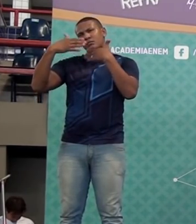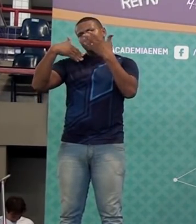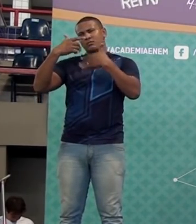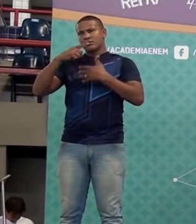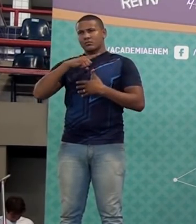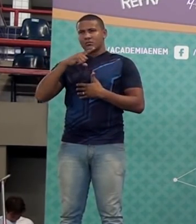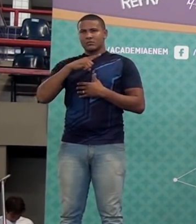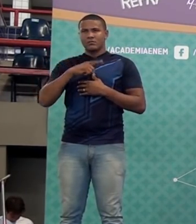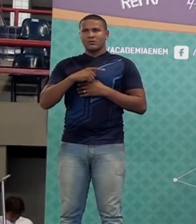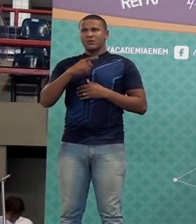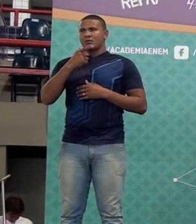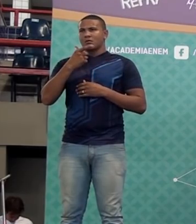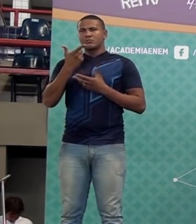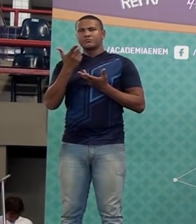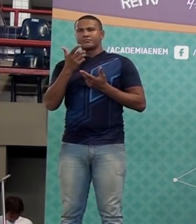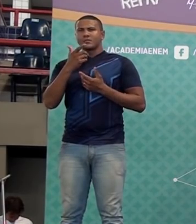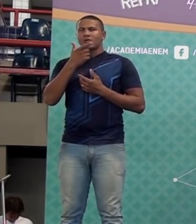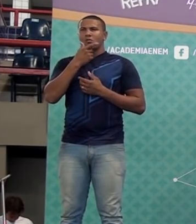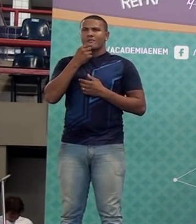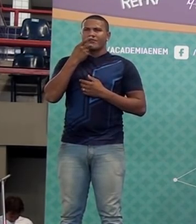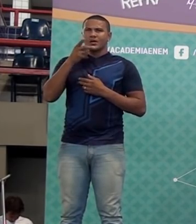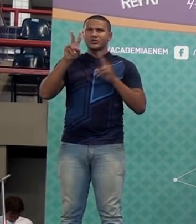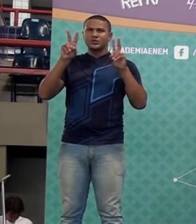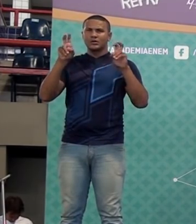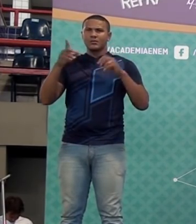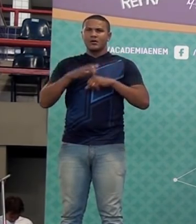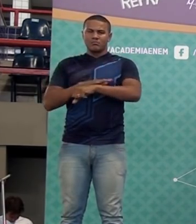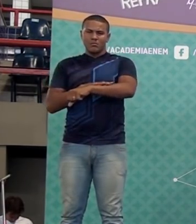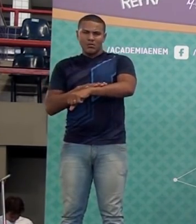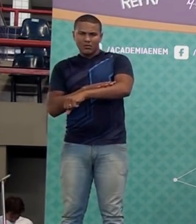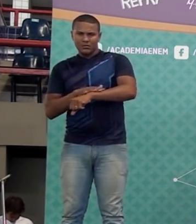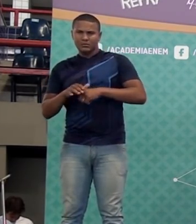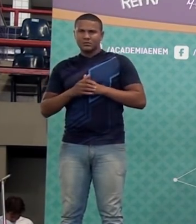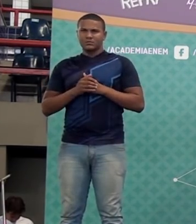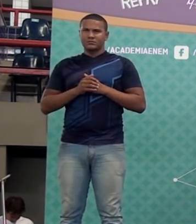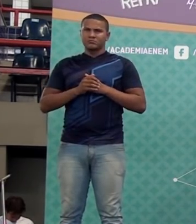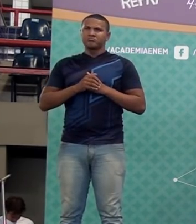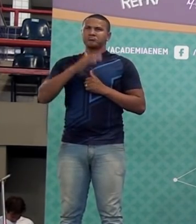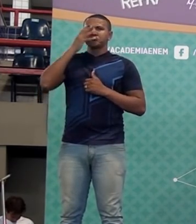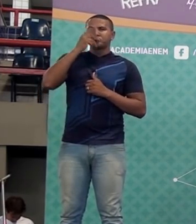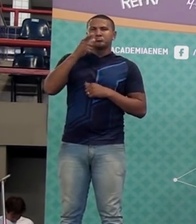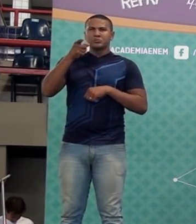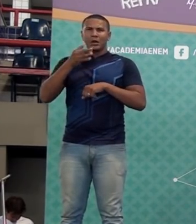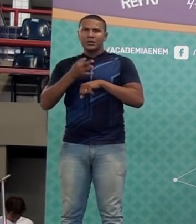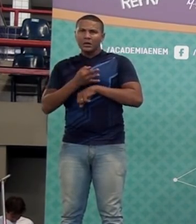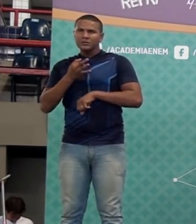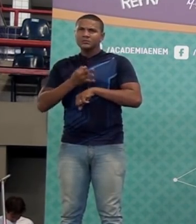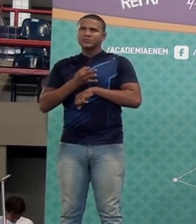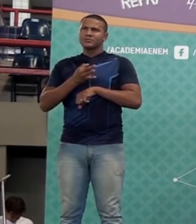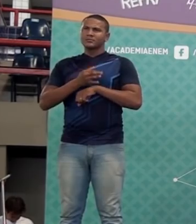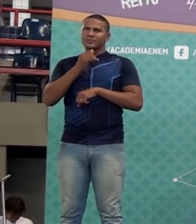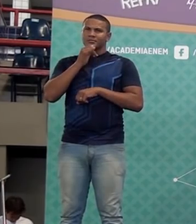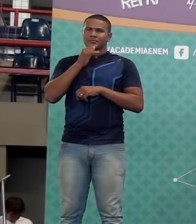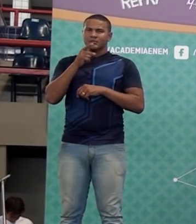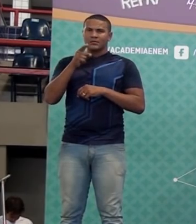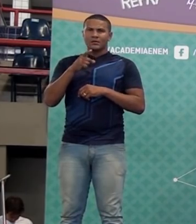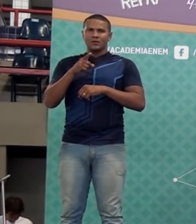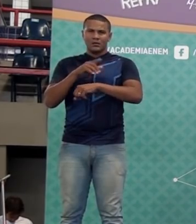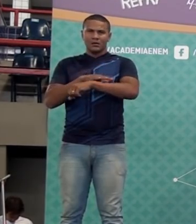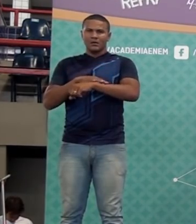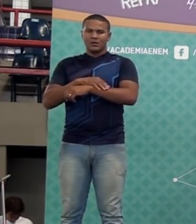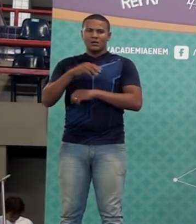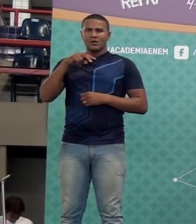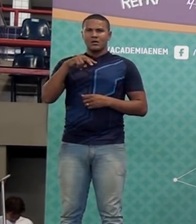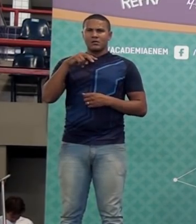Morena, bichinha danada, minha camarada do MPELA. MPELA quer dizer Movimento Popular